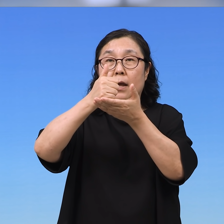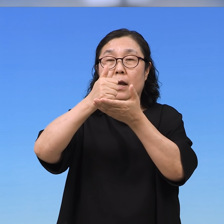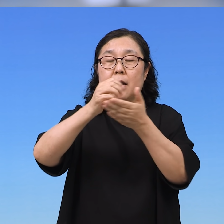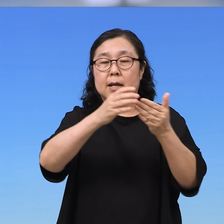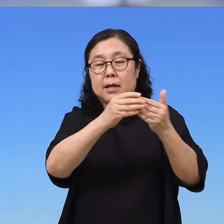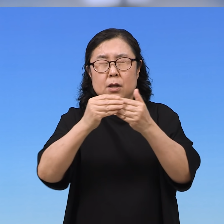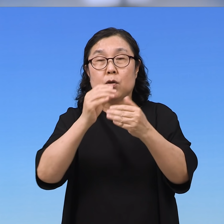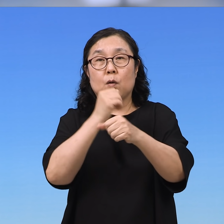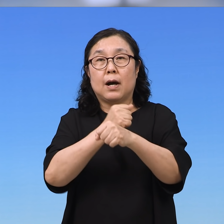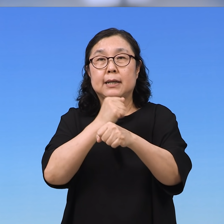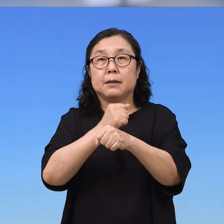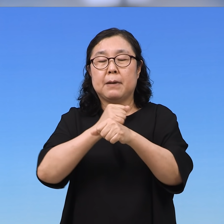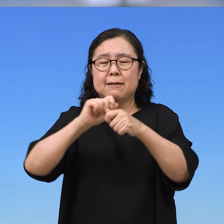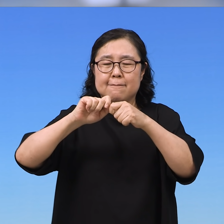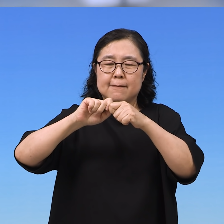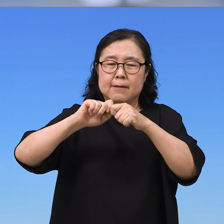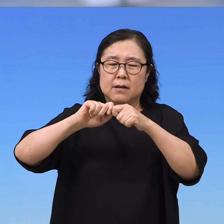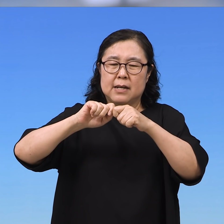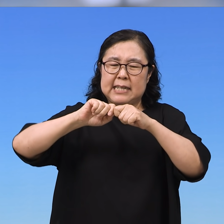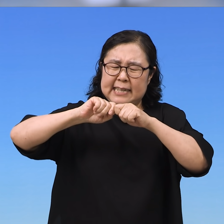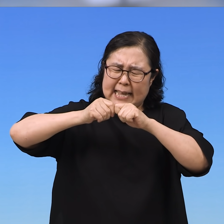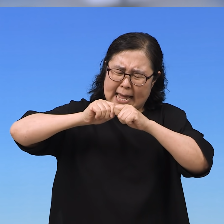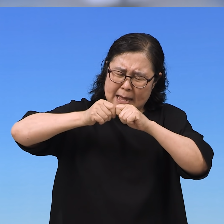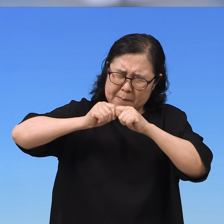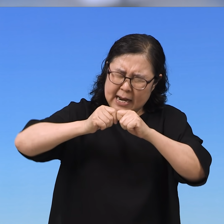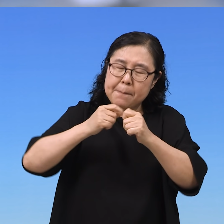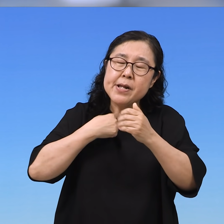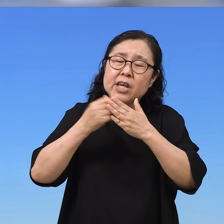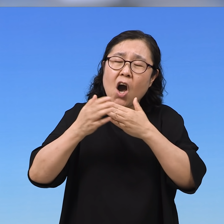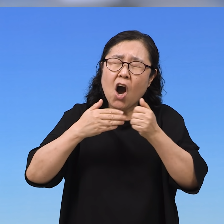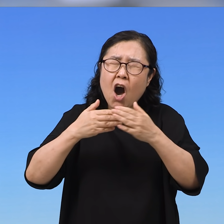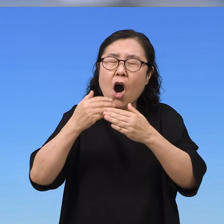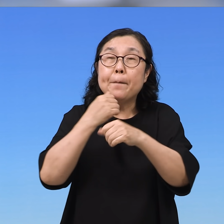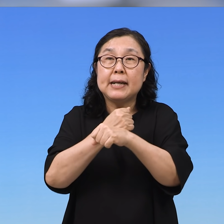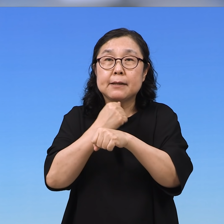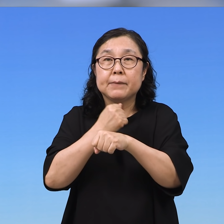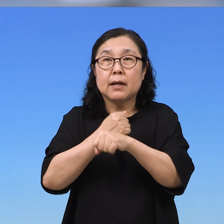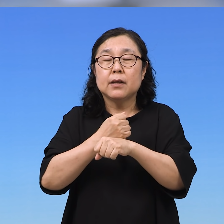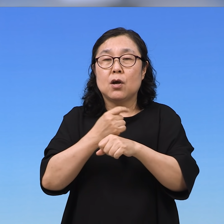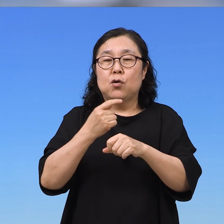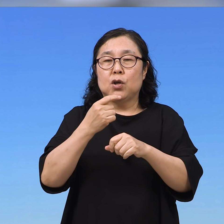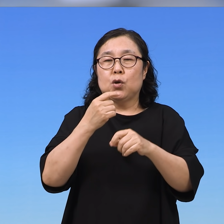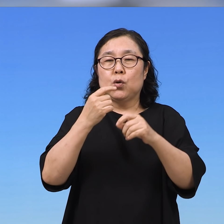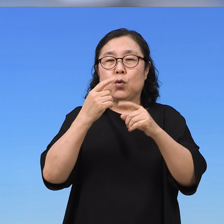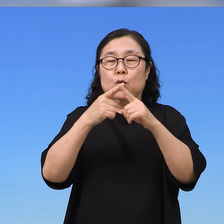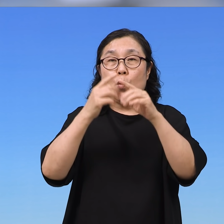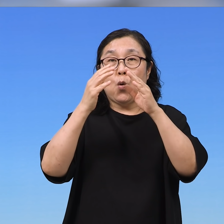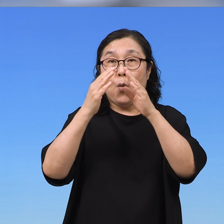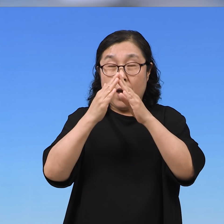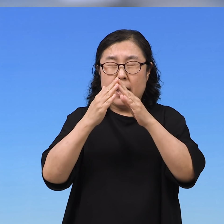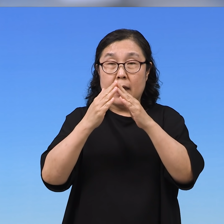하나님의 인도하심의 섬세함을 경험했는데요. 이제 우리 교회의 큰 세 가지 숙제 중에 이제 두 가지는